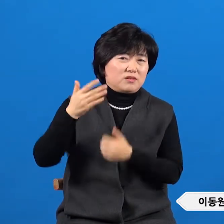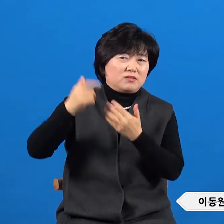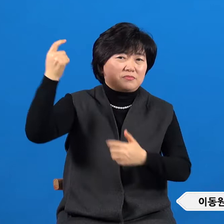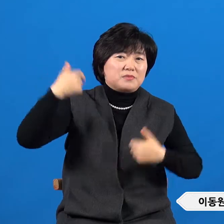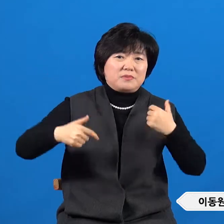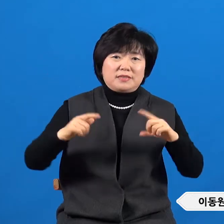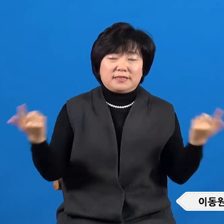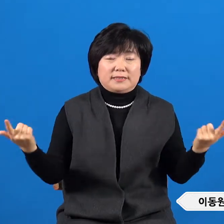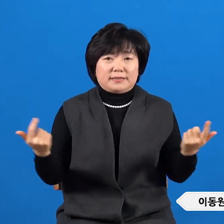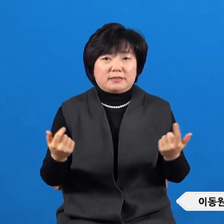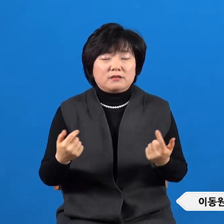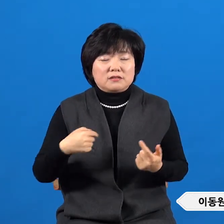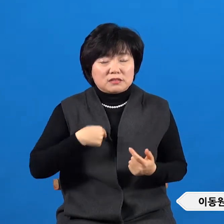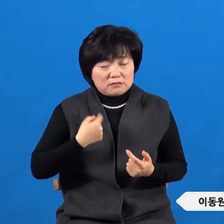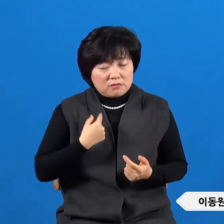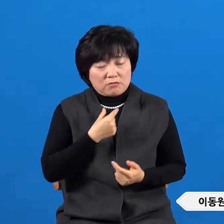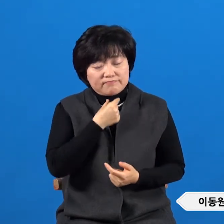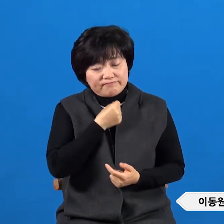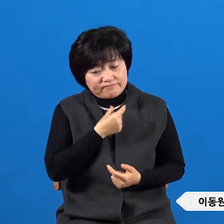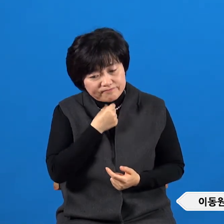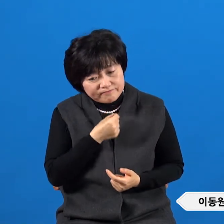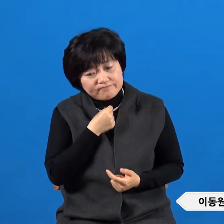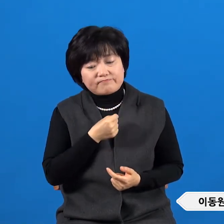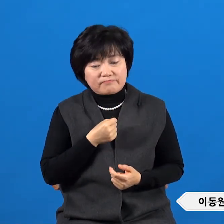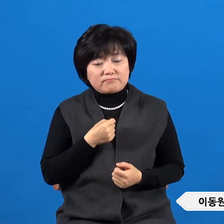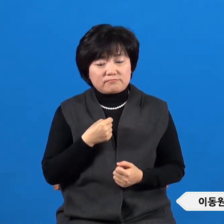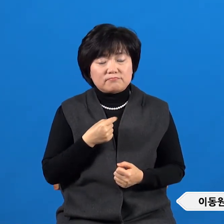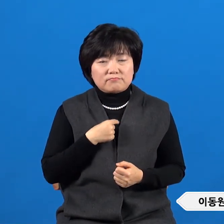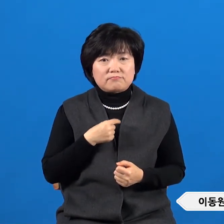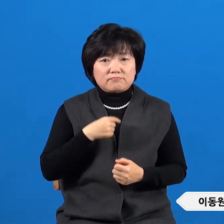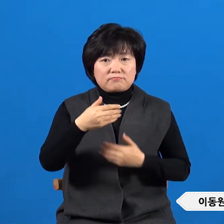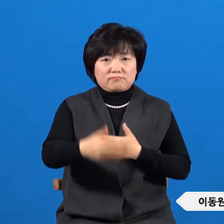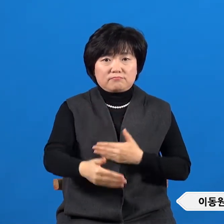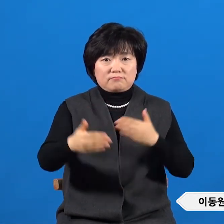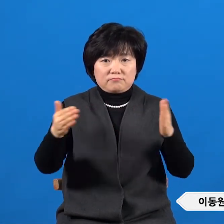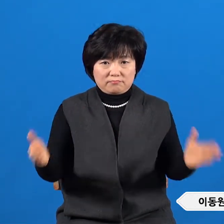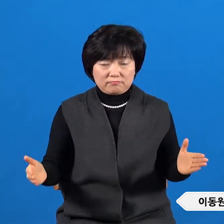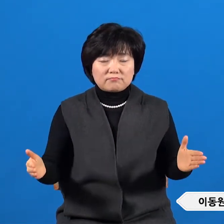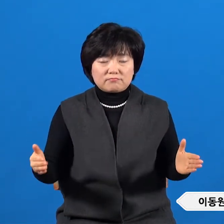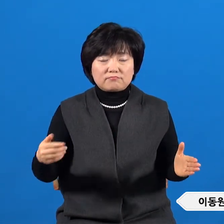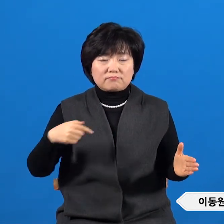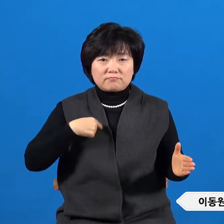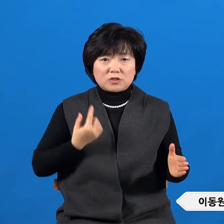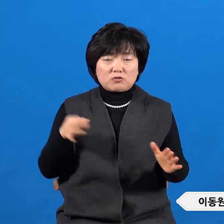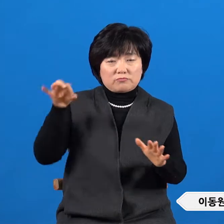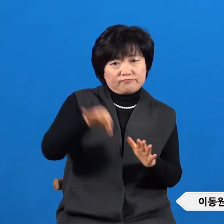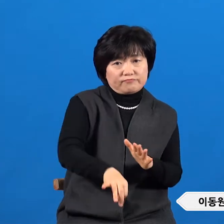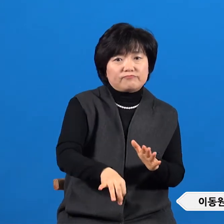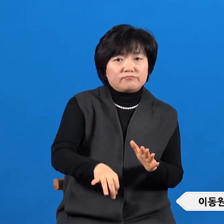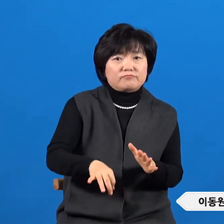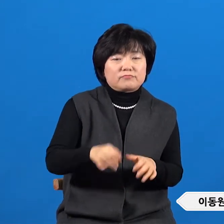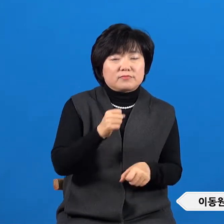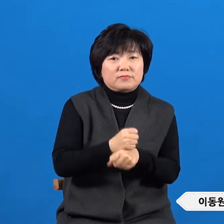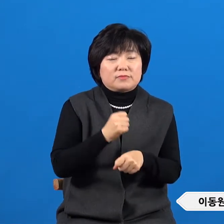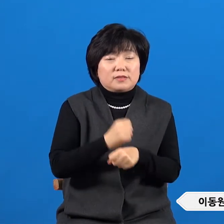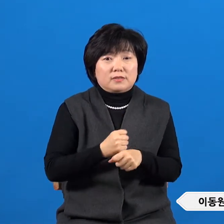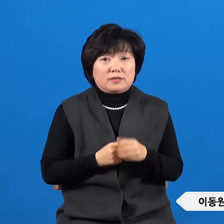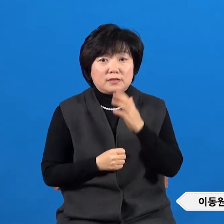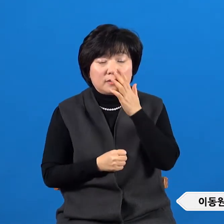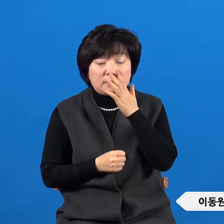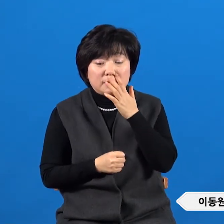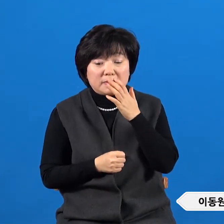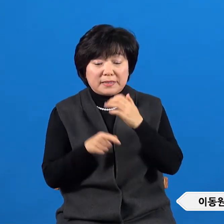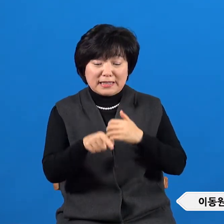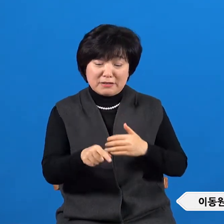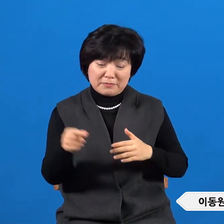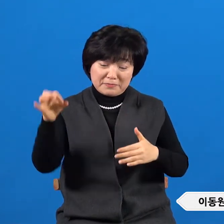그래서 스스로 자원해서 기쁨으로 드리고 오도록 헌금함 제도를 우리 교회는 처음부터 선택한 것입니다.